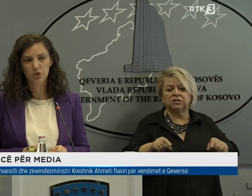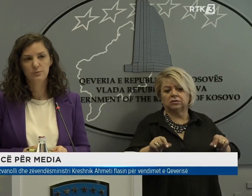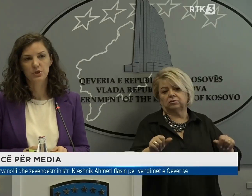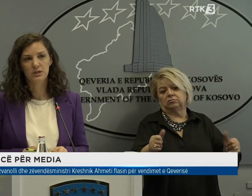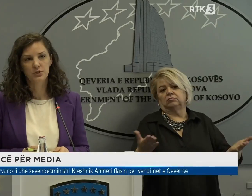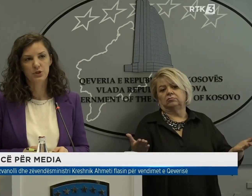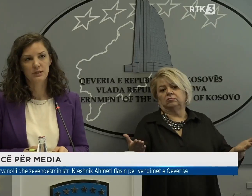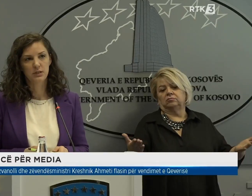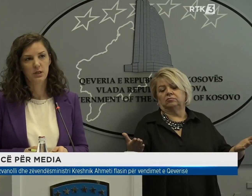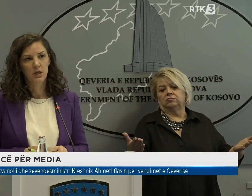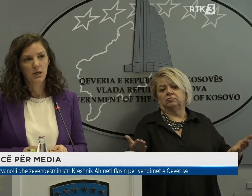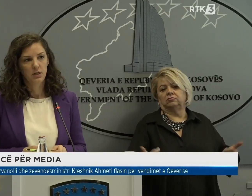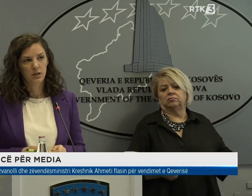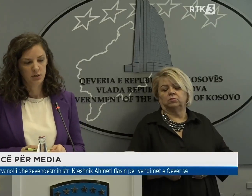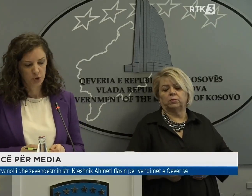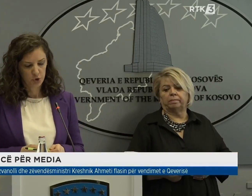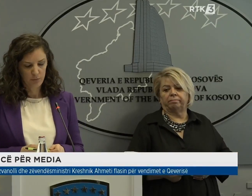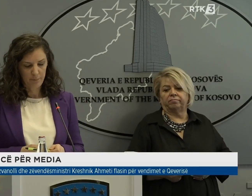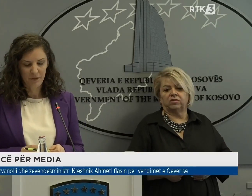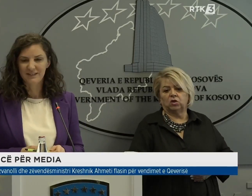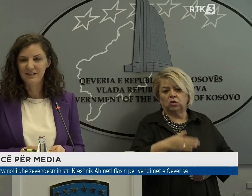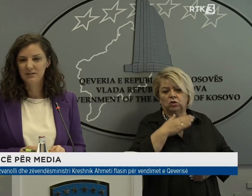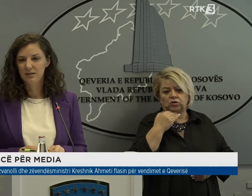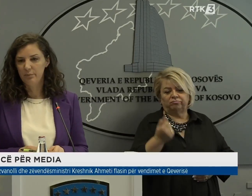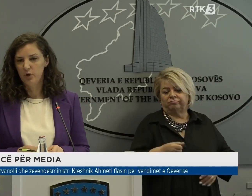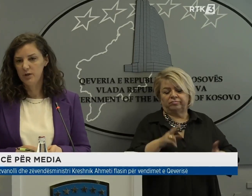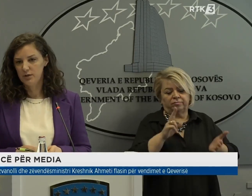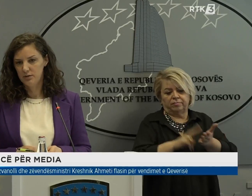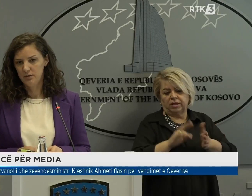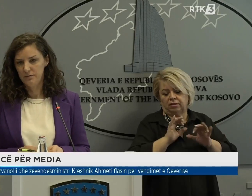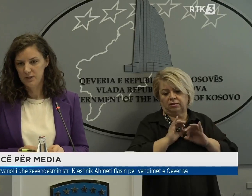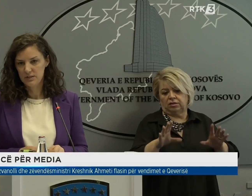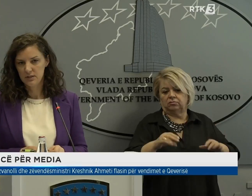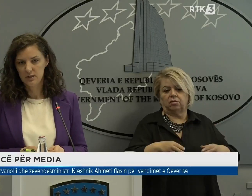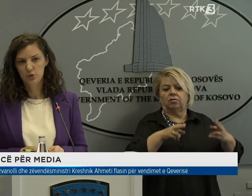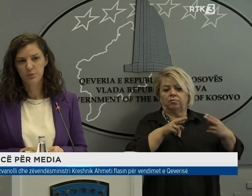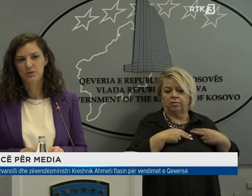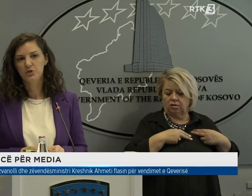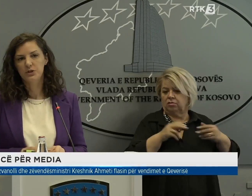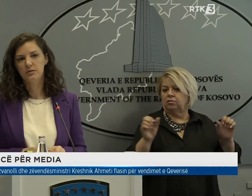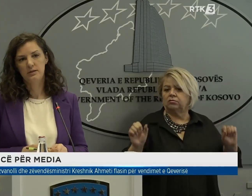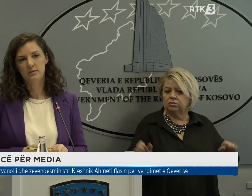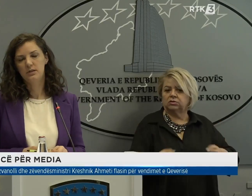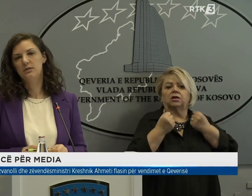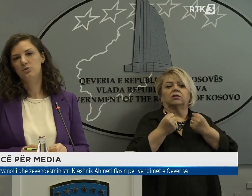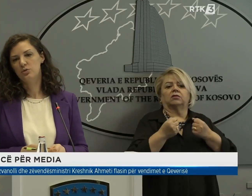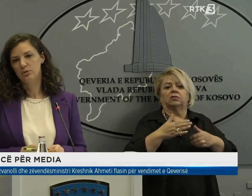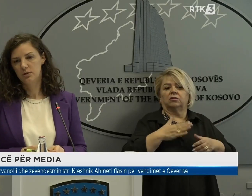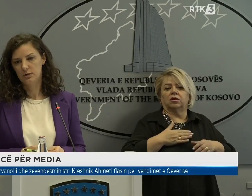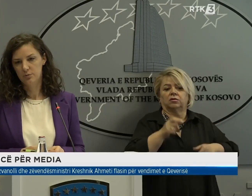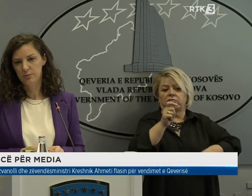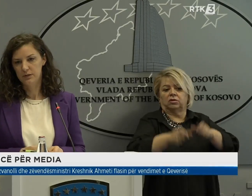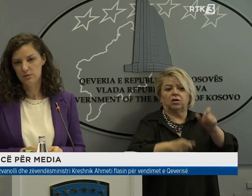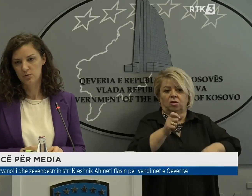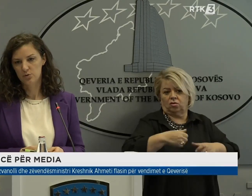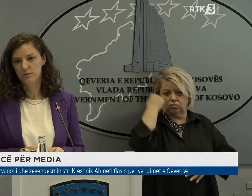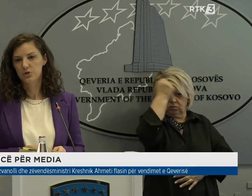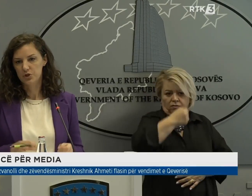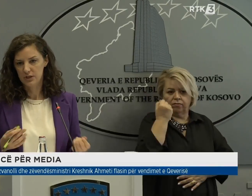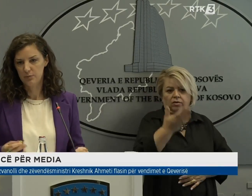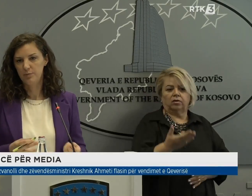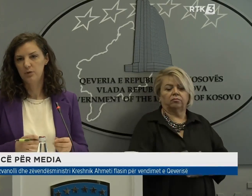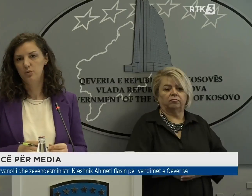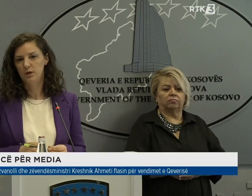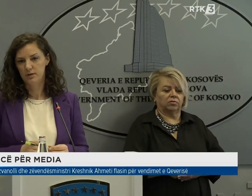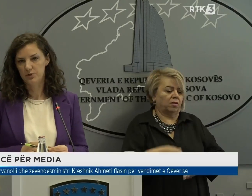pa dyshim që ka qenë shumë e padrejt dhe bare rënd financiarisht për të gjithë ne të tjerët qytetarët të Republikës së Kosovës